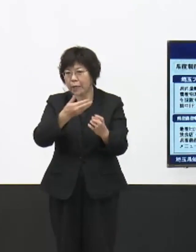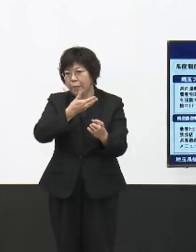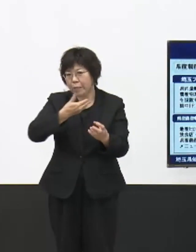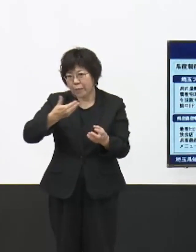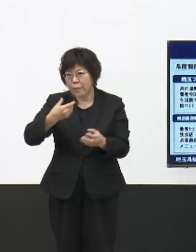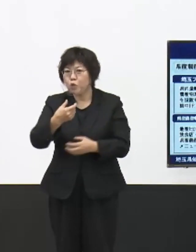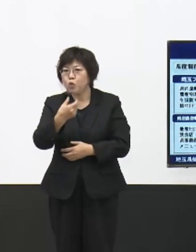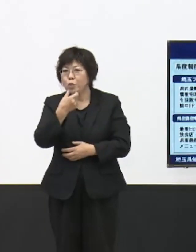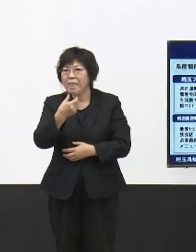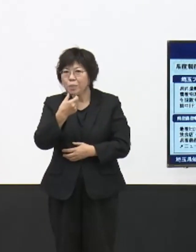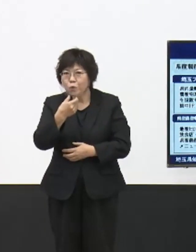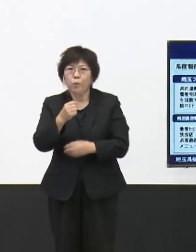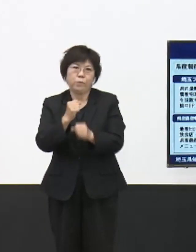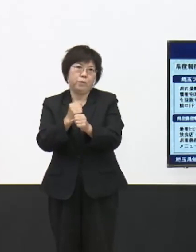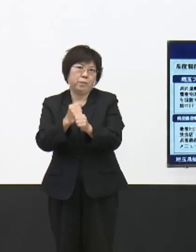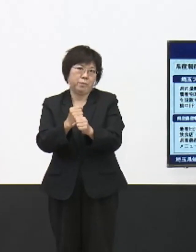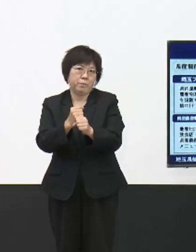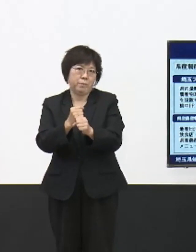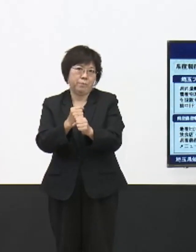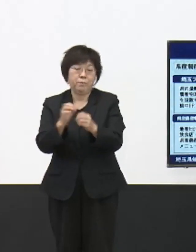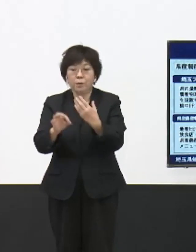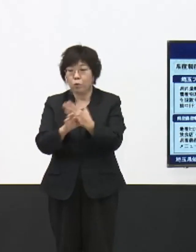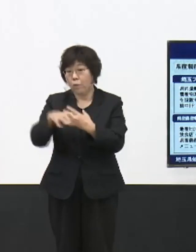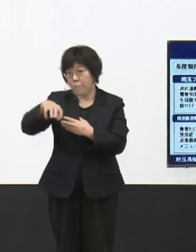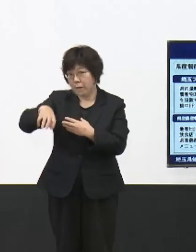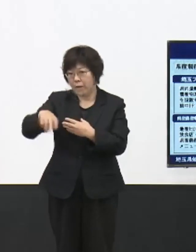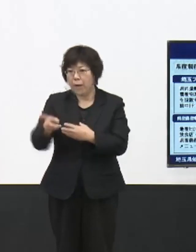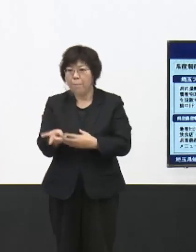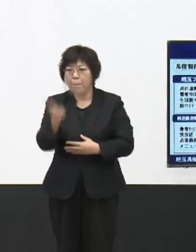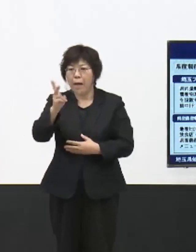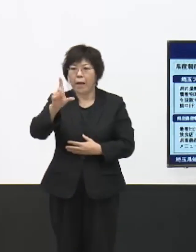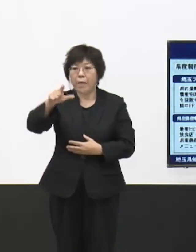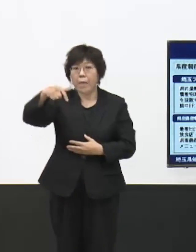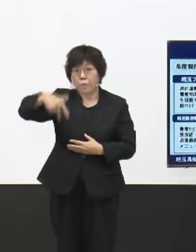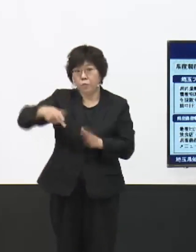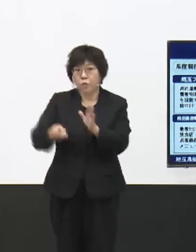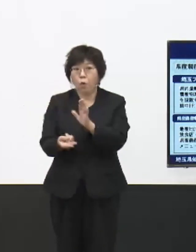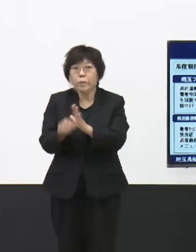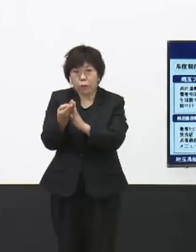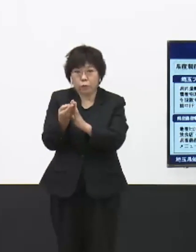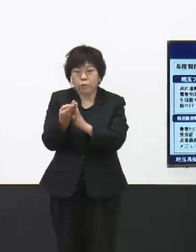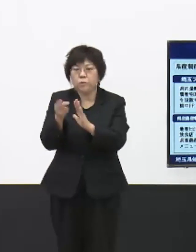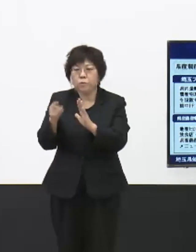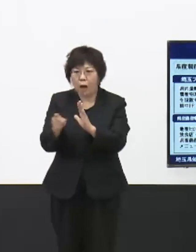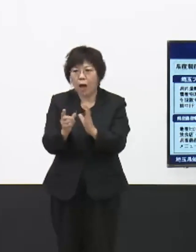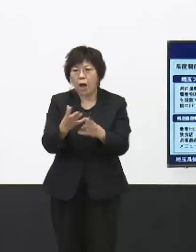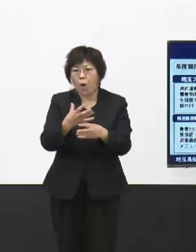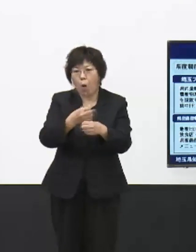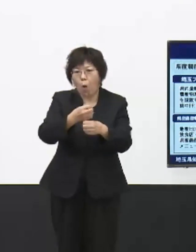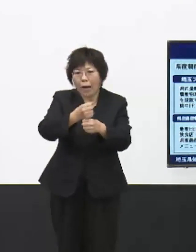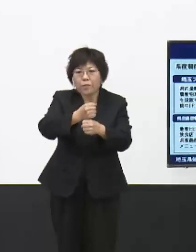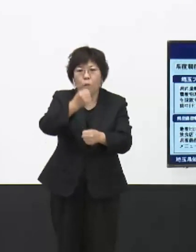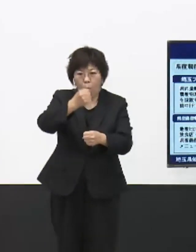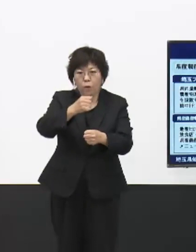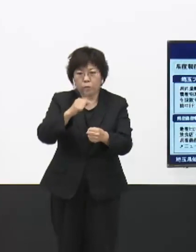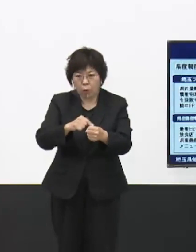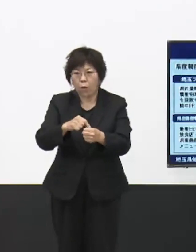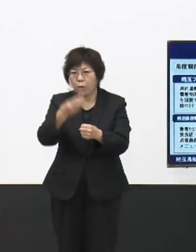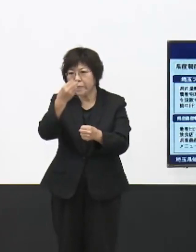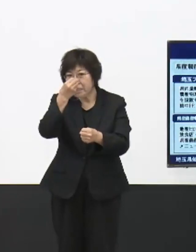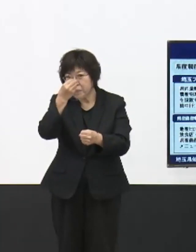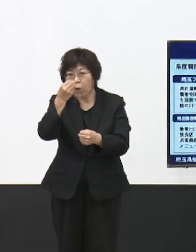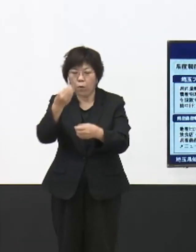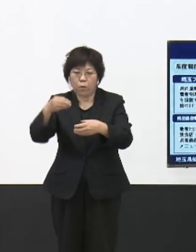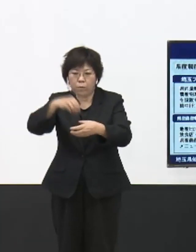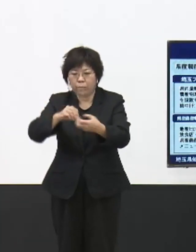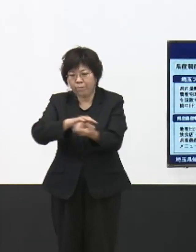ていただきます。例えばパレスホテル大宮では、ほうれん草といちごを使ったロールケー